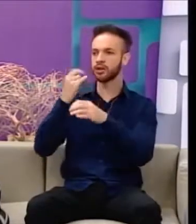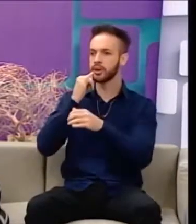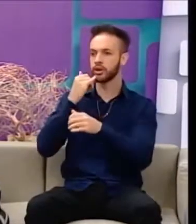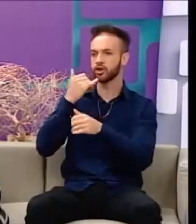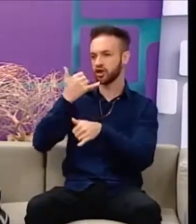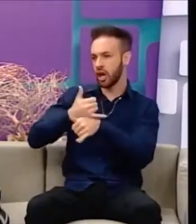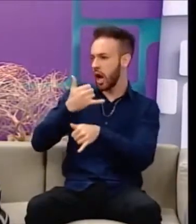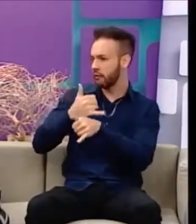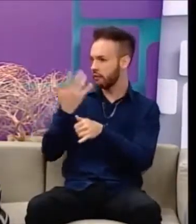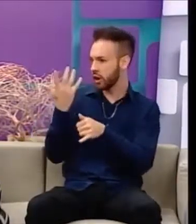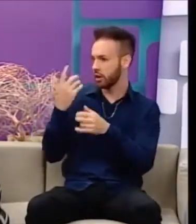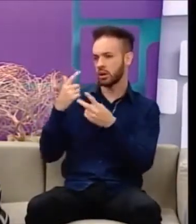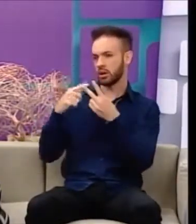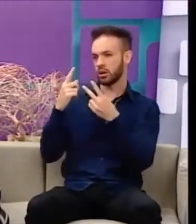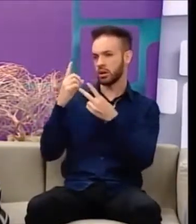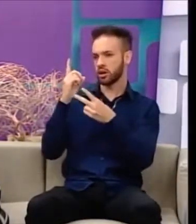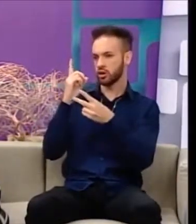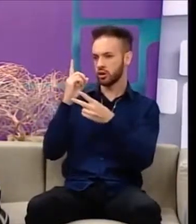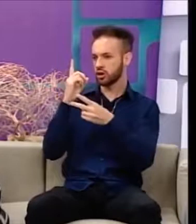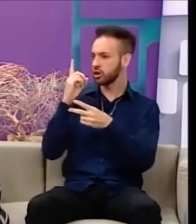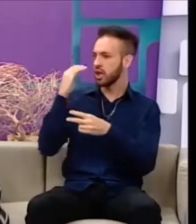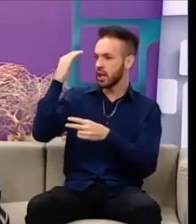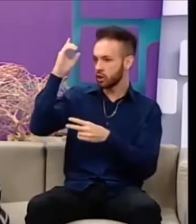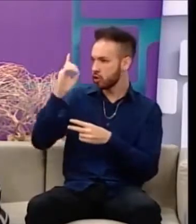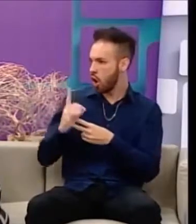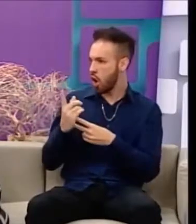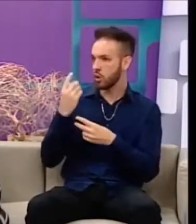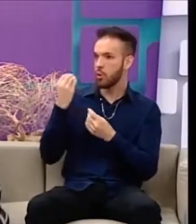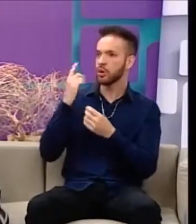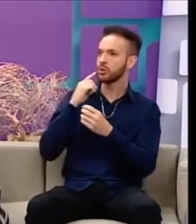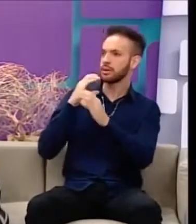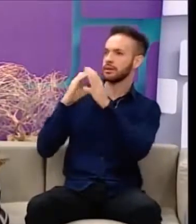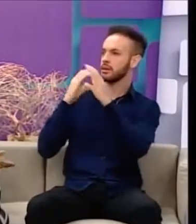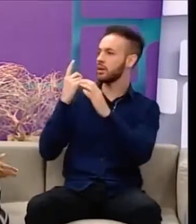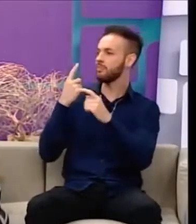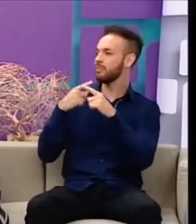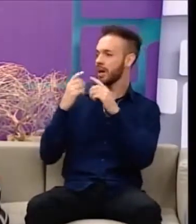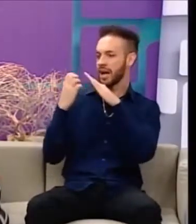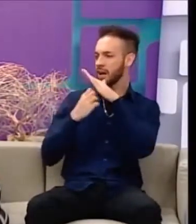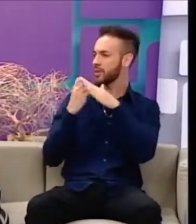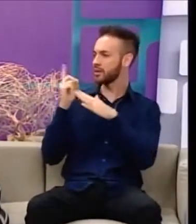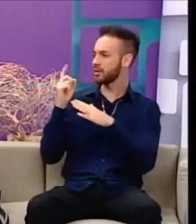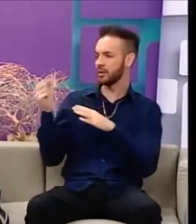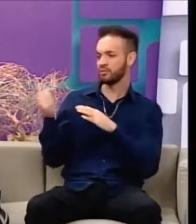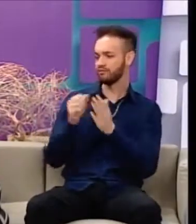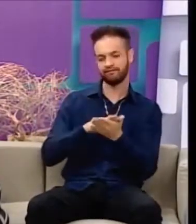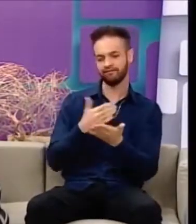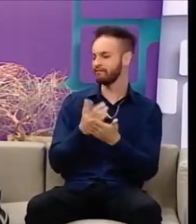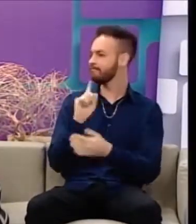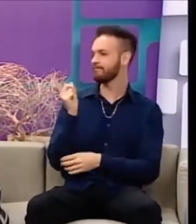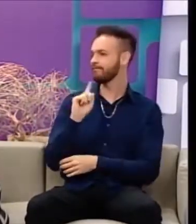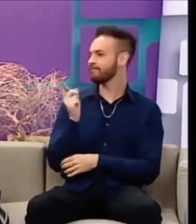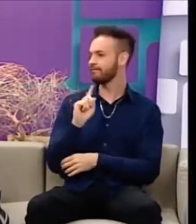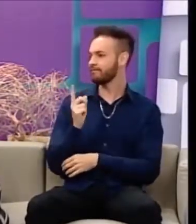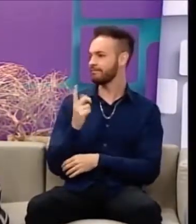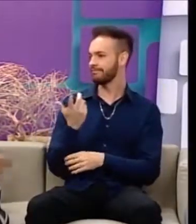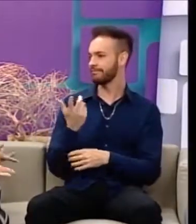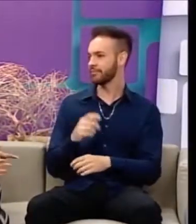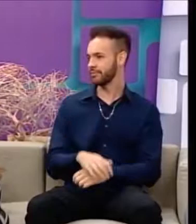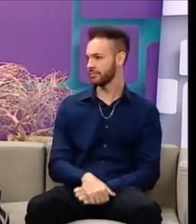A comunicação, né, com o chefe é muito difícil, o diretor, é muito complicado isso, né? Então, se não tem